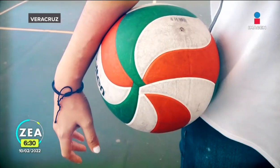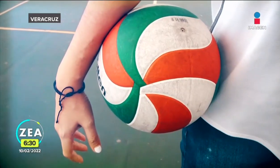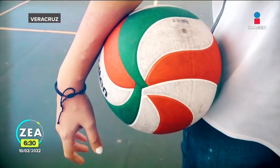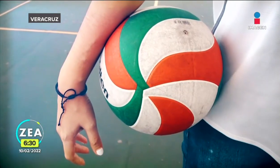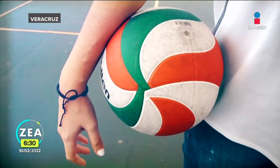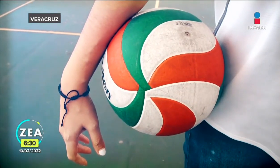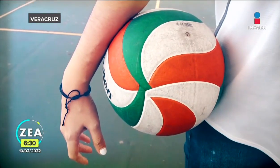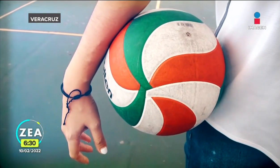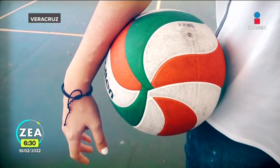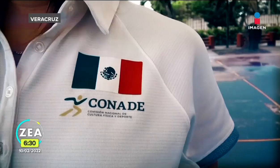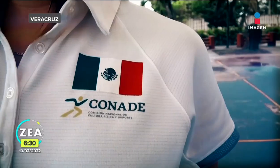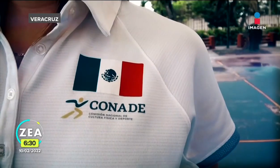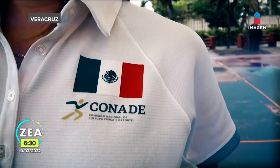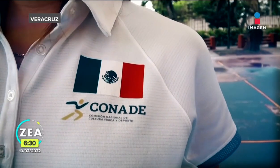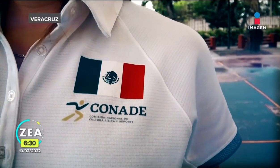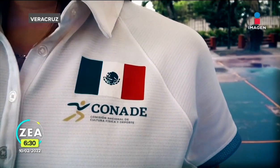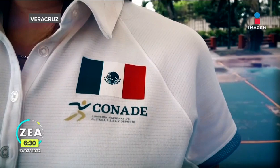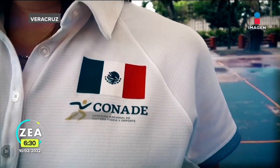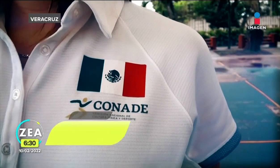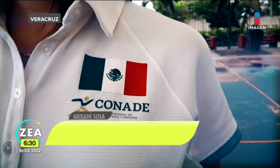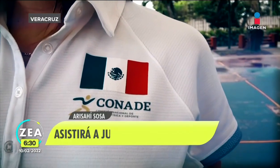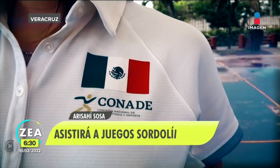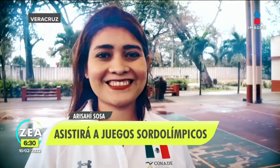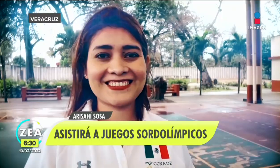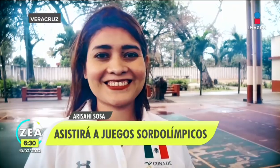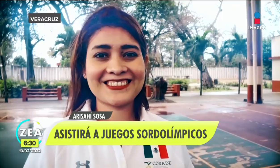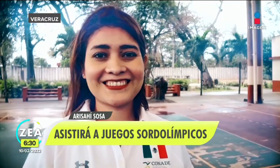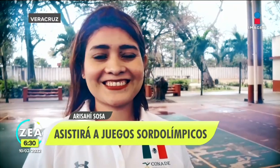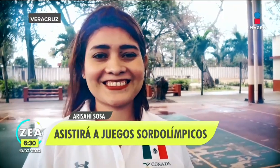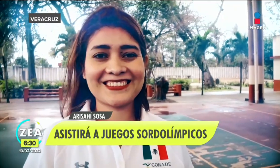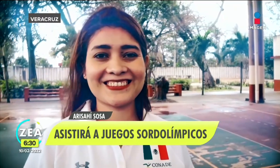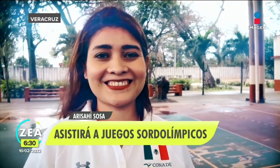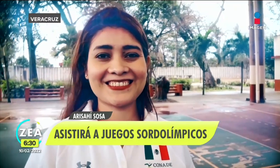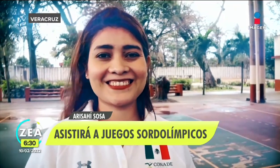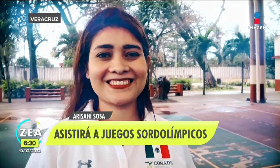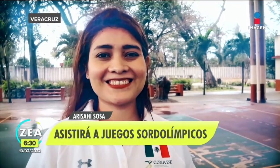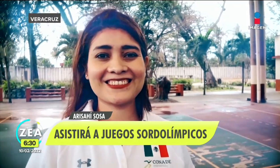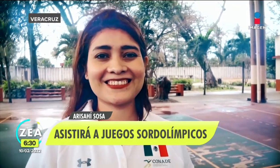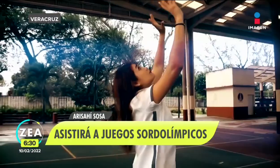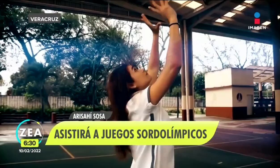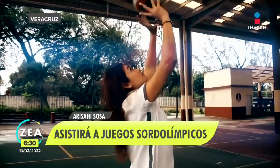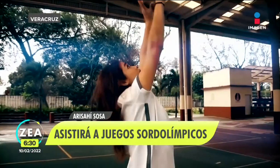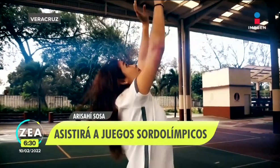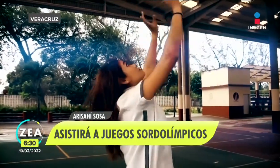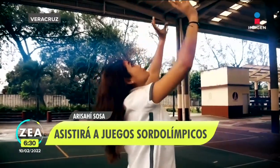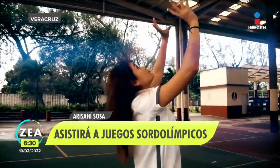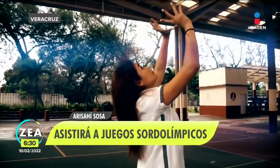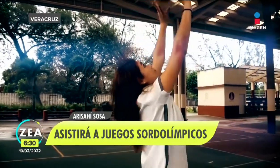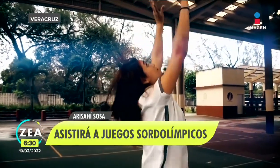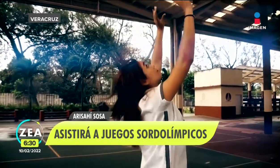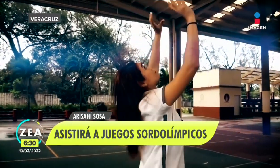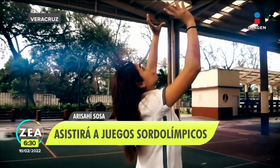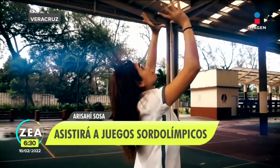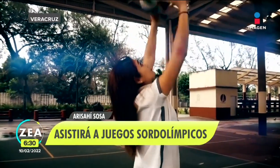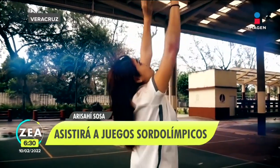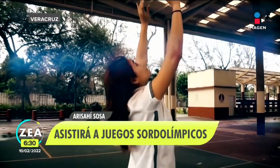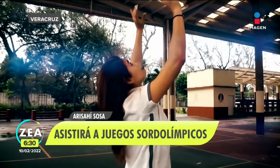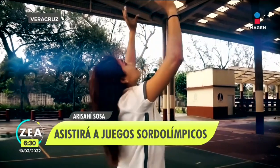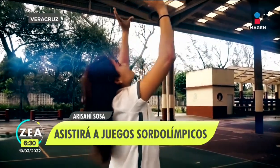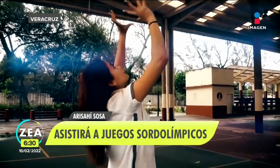Arisaí es la única veracruzana del equipo de voleibol de sala que representará a México en los Juegos Olímpicos para Sordos, que se realizará en